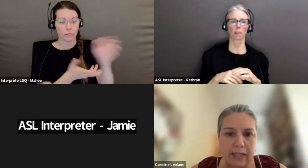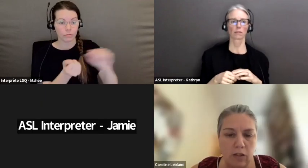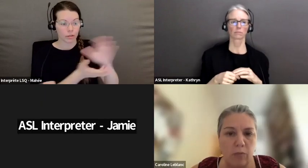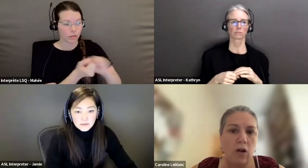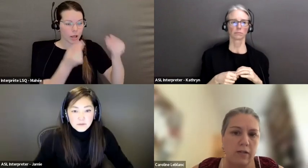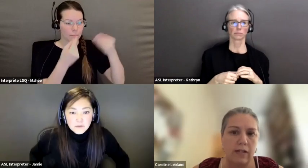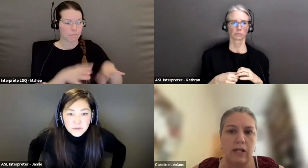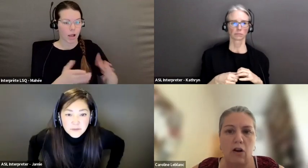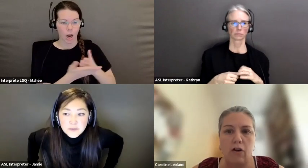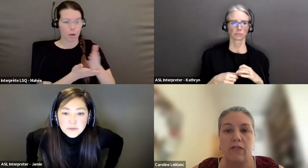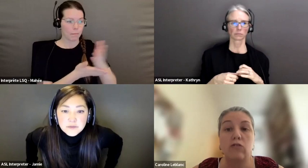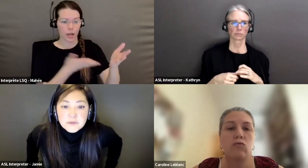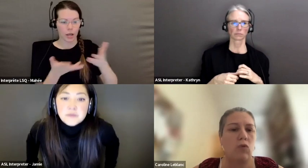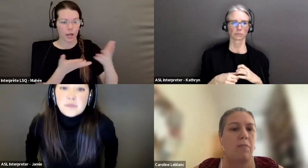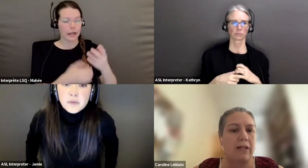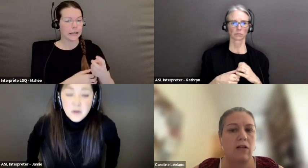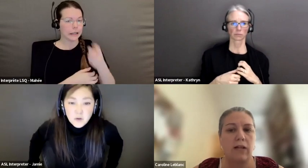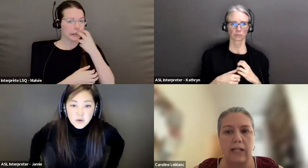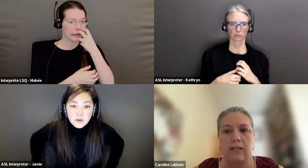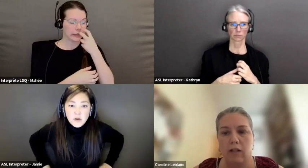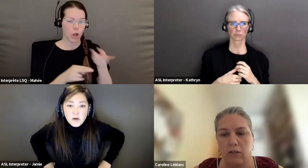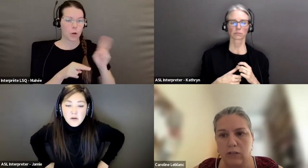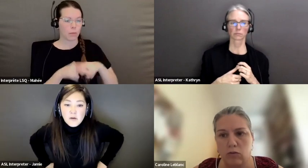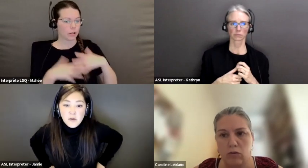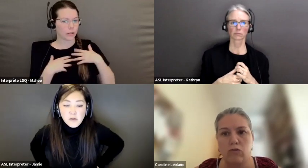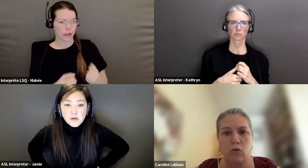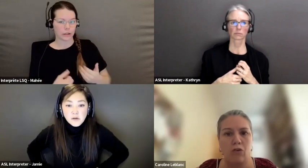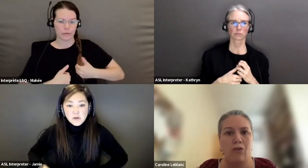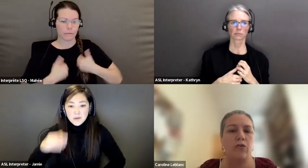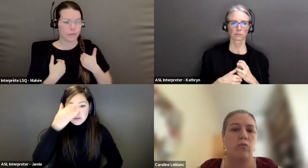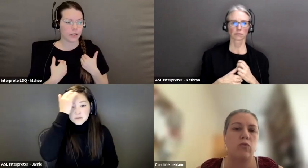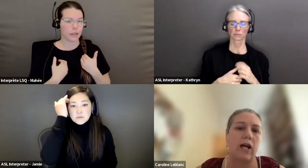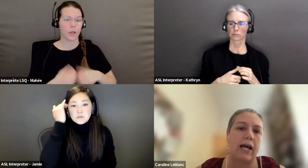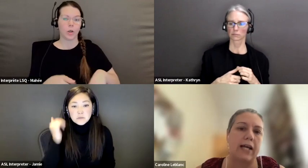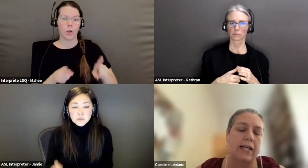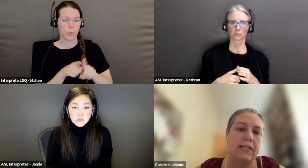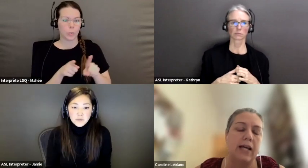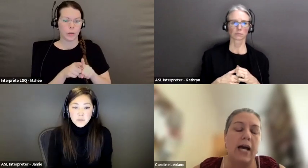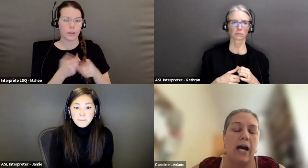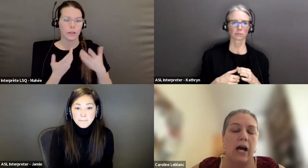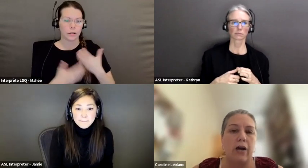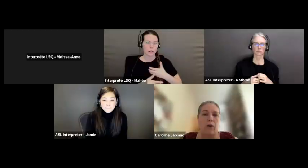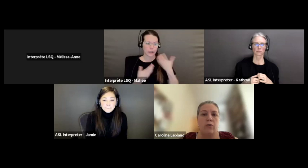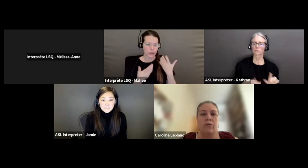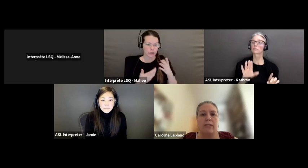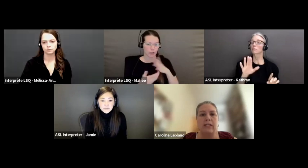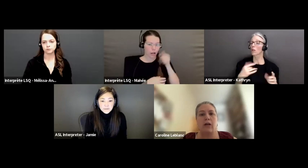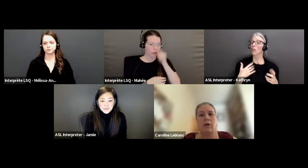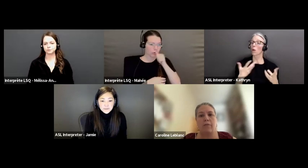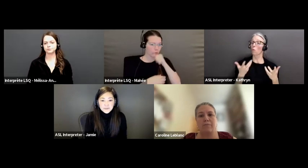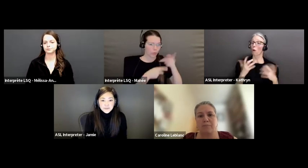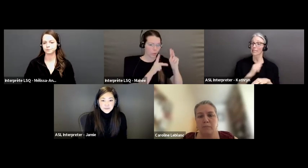les risques pour leur santé et leur vie, surtout en pleine crise des surdoses. On l'a vu beaucoup dans l'analyse. On a